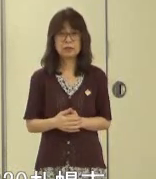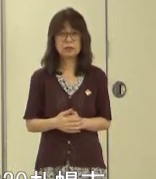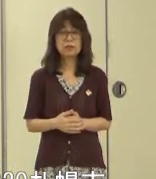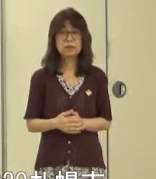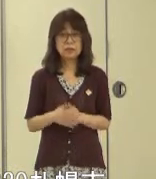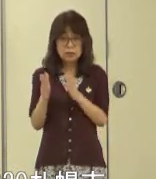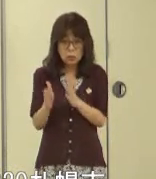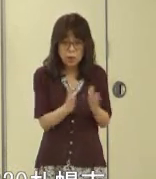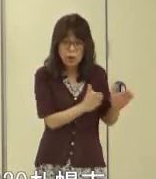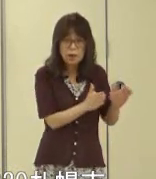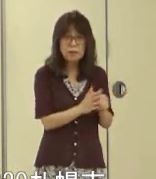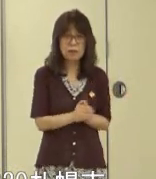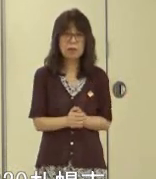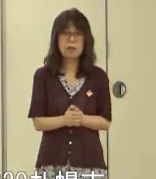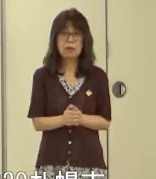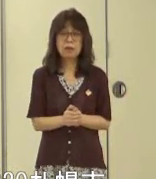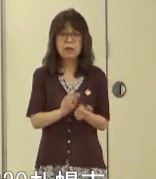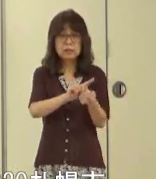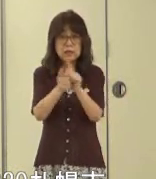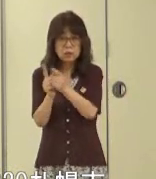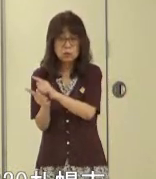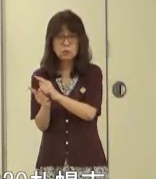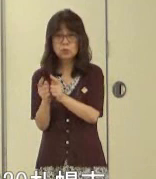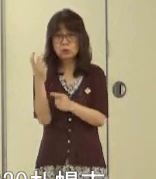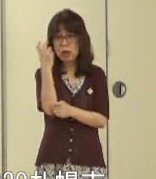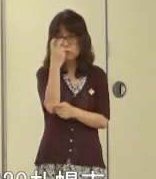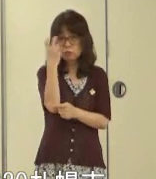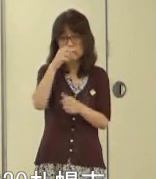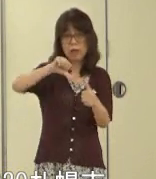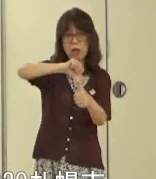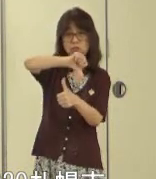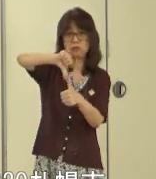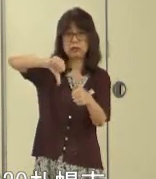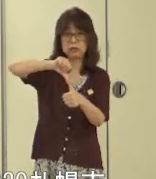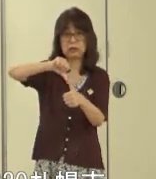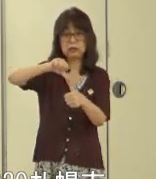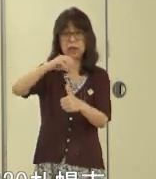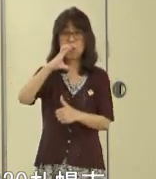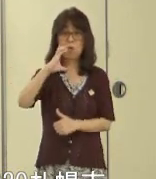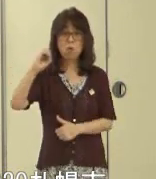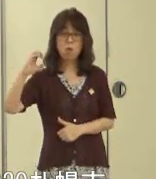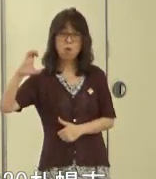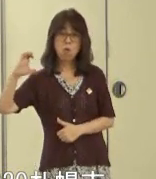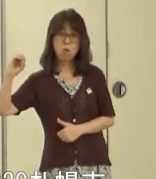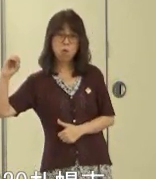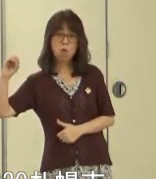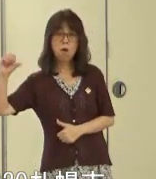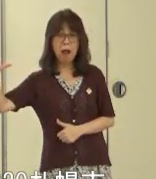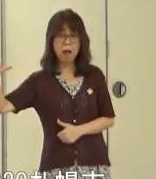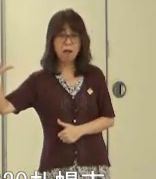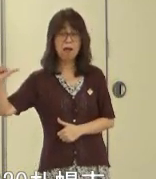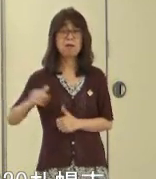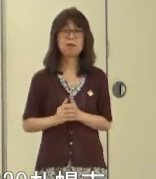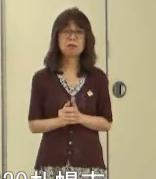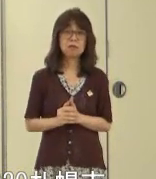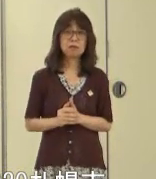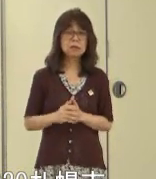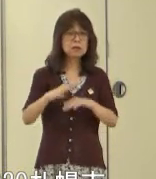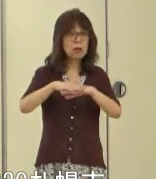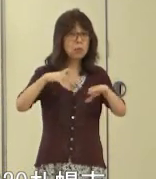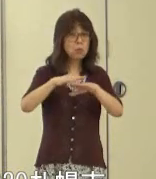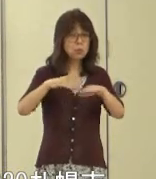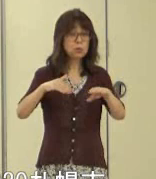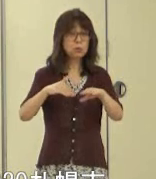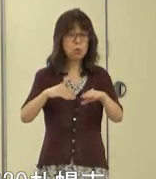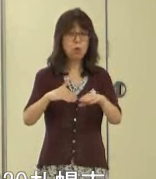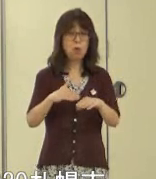して、接触確認アプリでありますココアでありますとか、北海道のコロナ通知